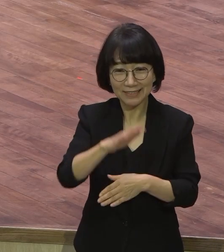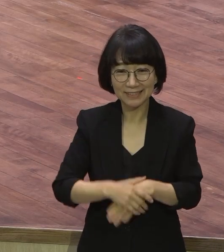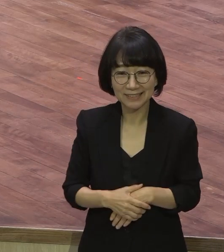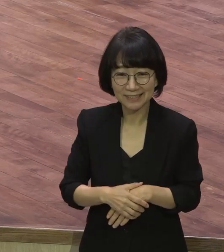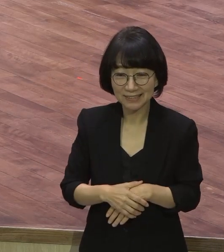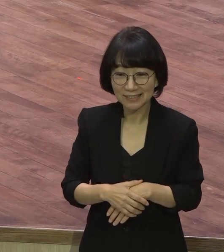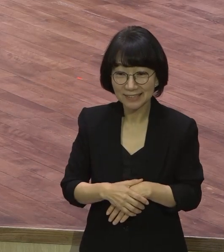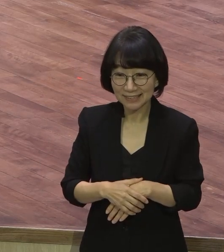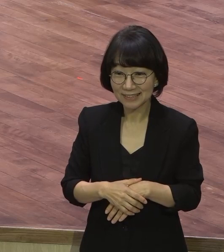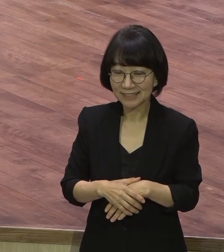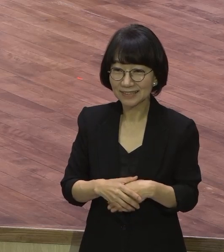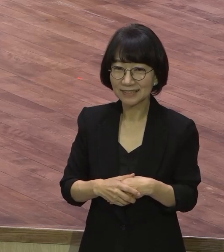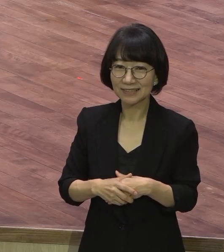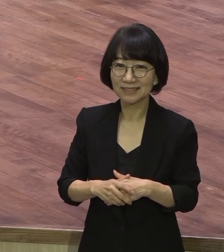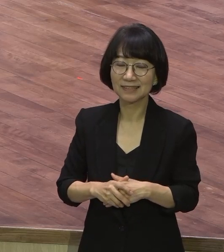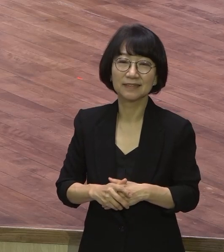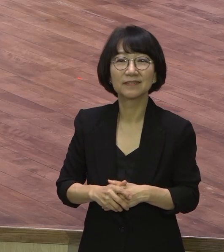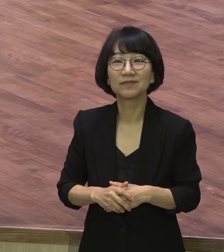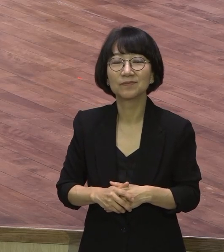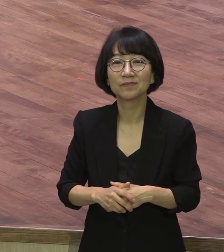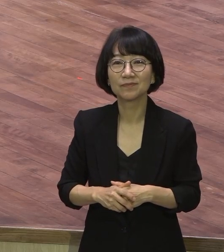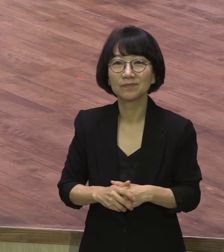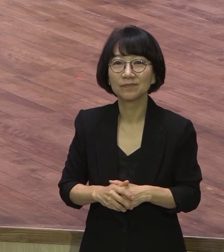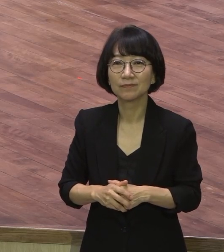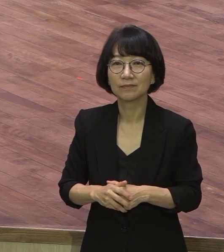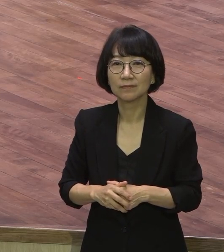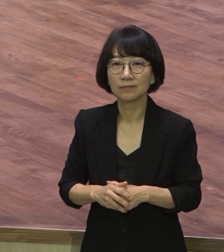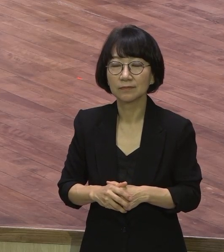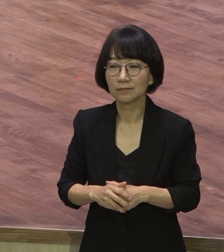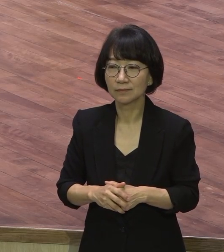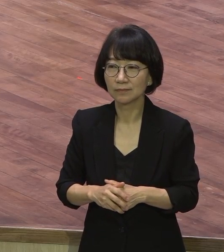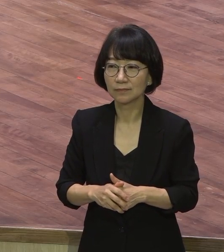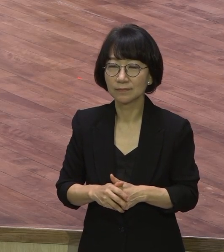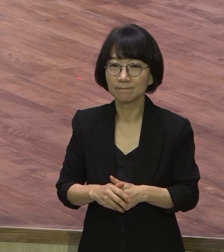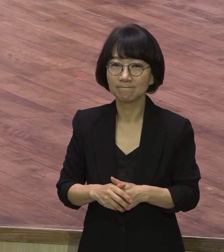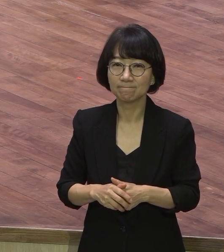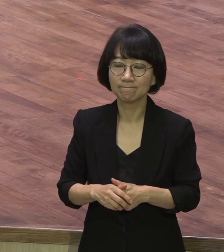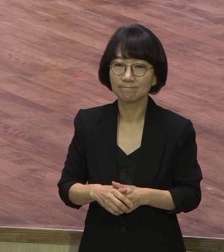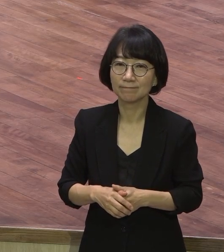그렇게 충성하면 이해 못해요. 어떻게 저러나 별라다.